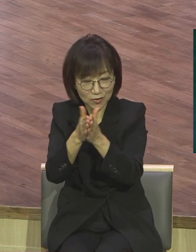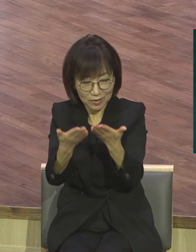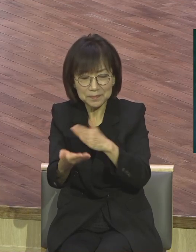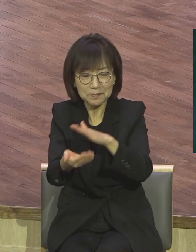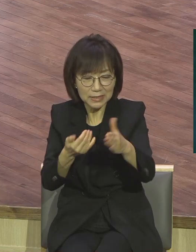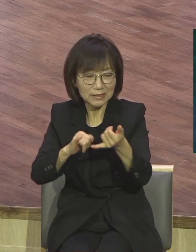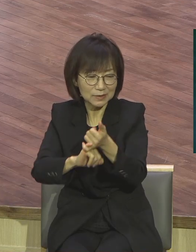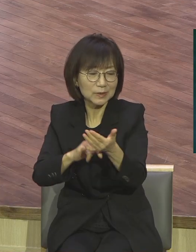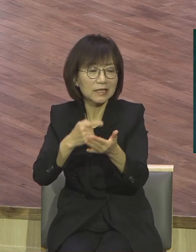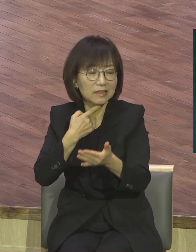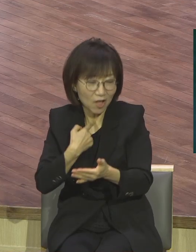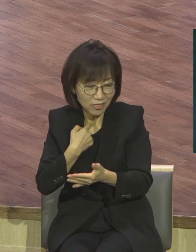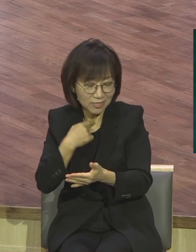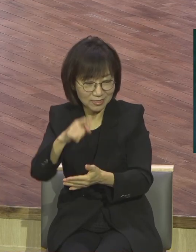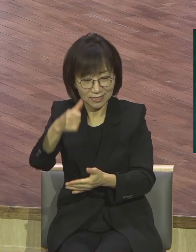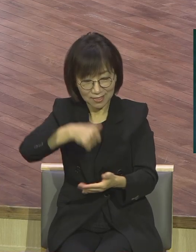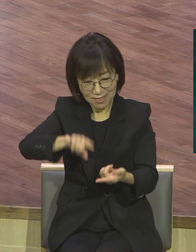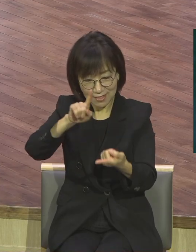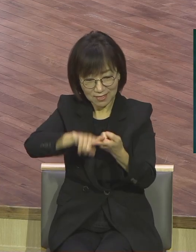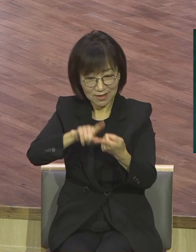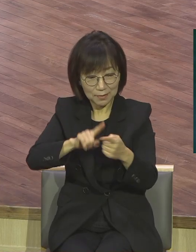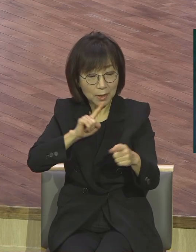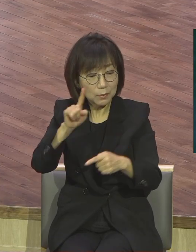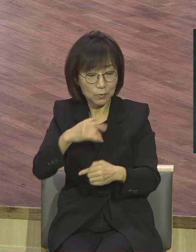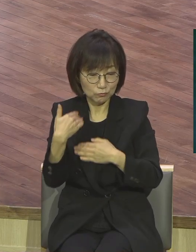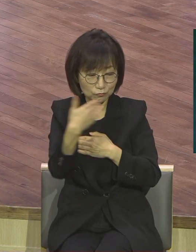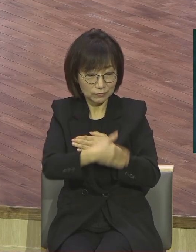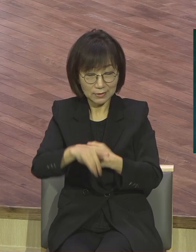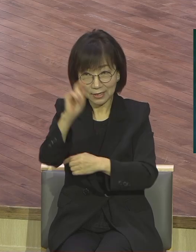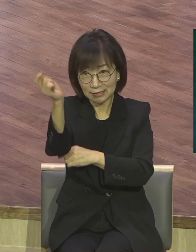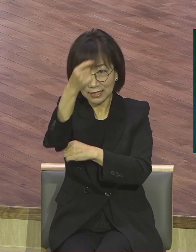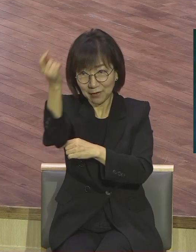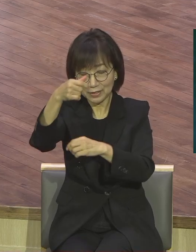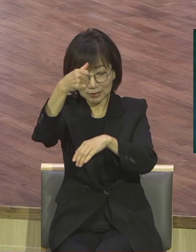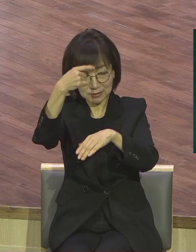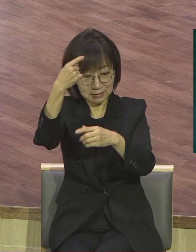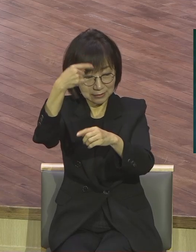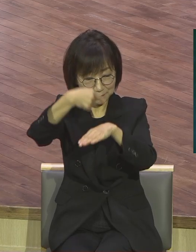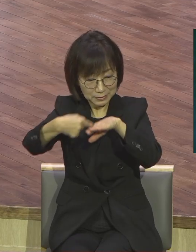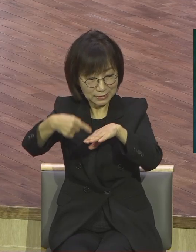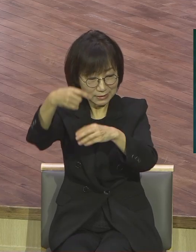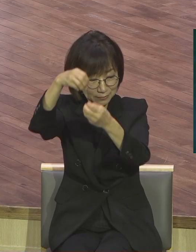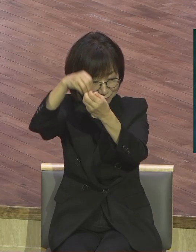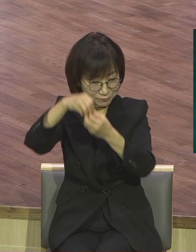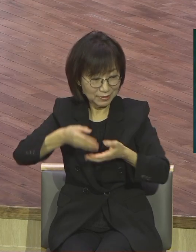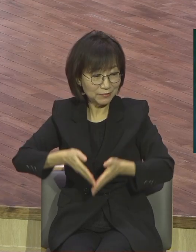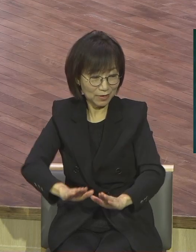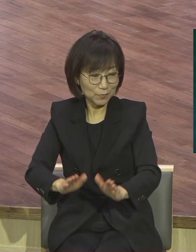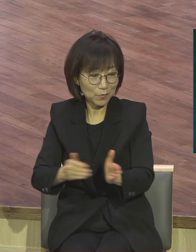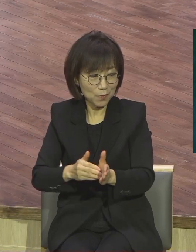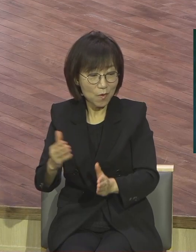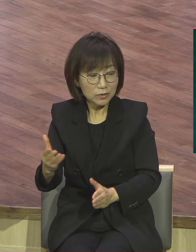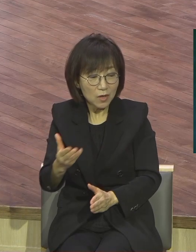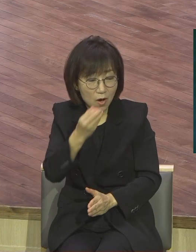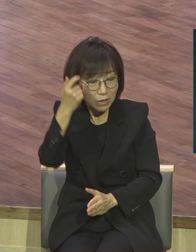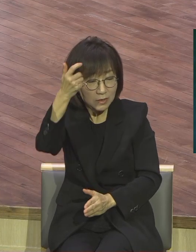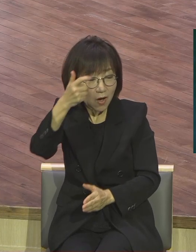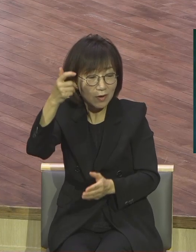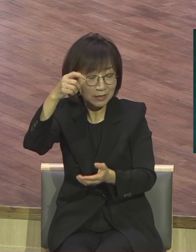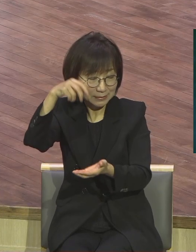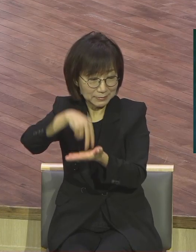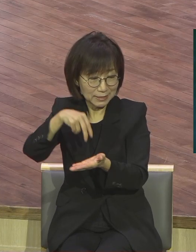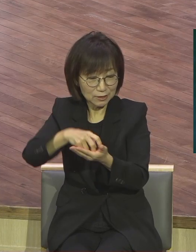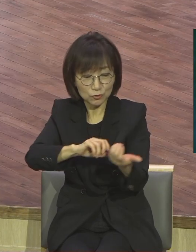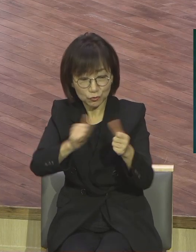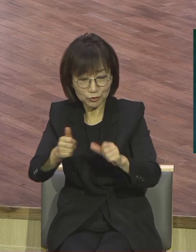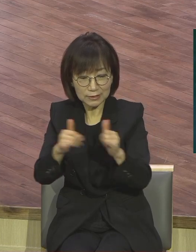미리 약속하신 것이라. 그의 아들에 관하여 말하면 육신으로는 다윗의 혈통에서 나셨고 성결의 영으로는 죽은 자들